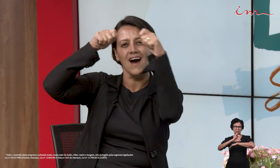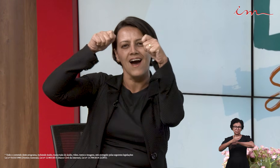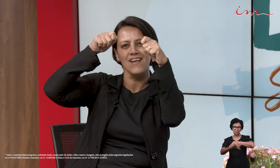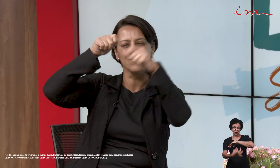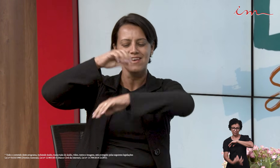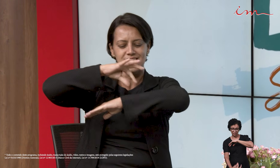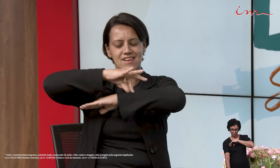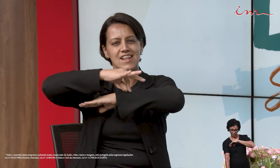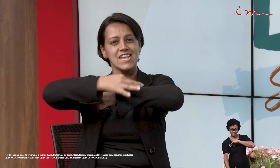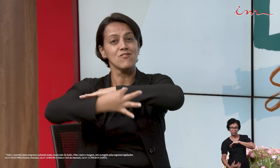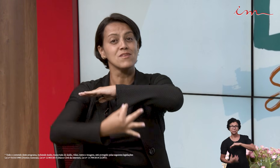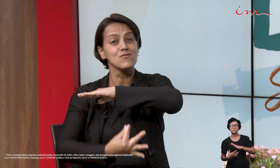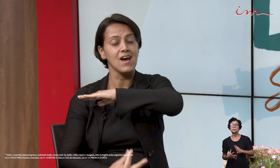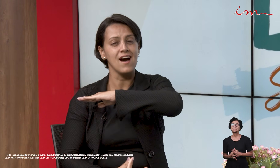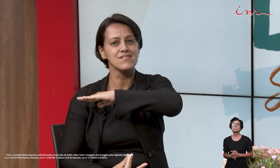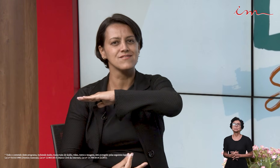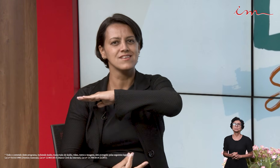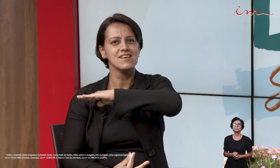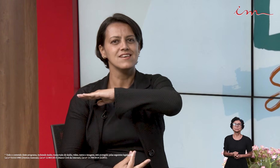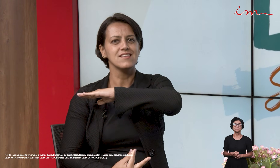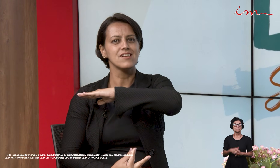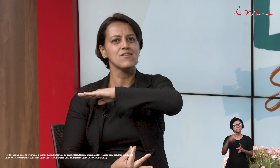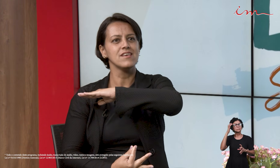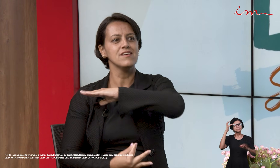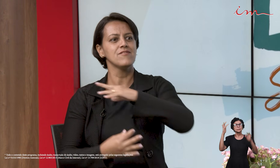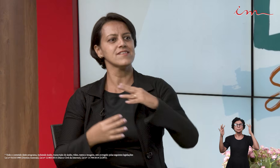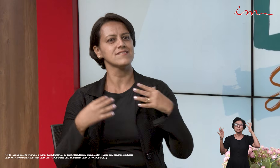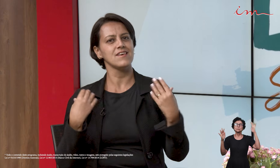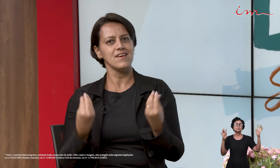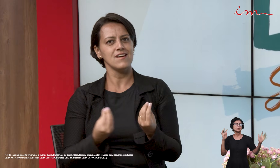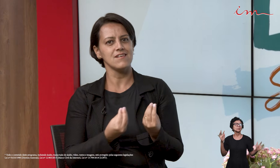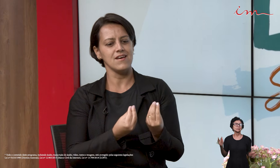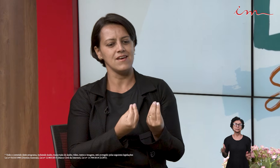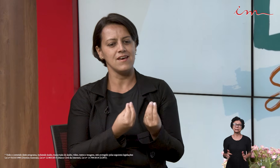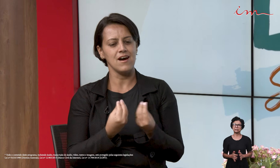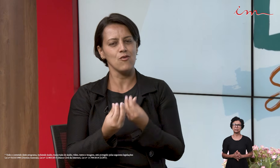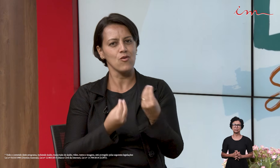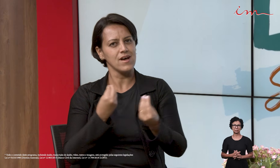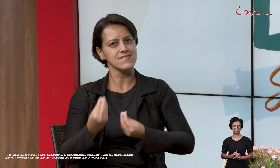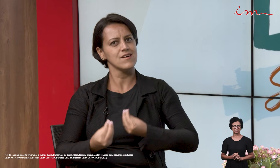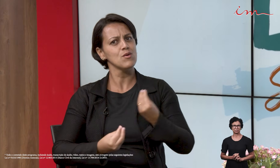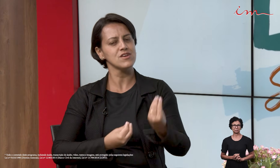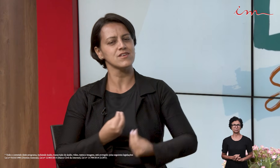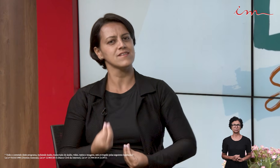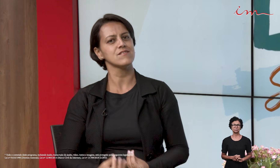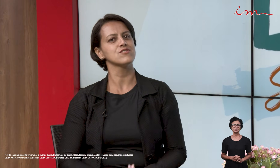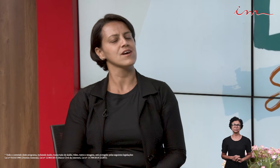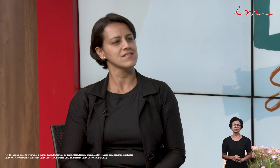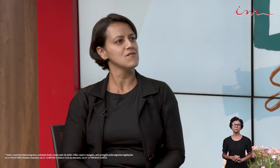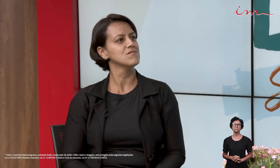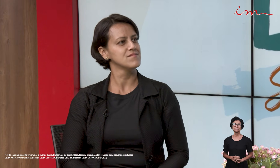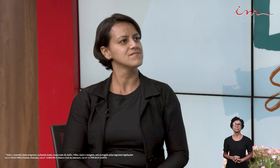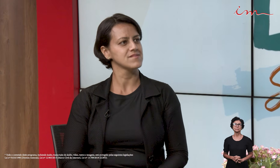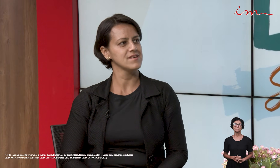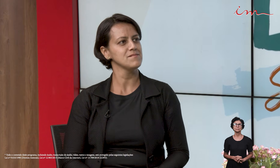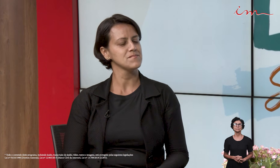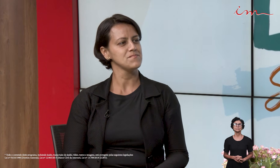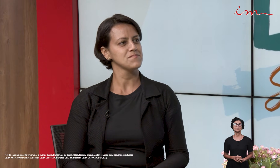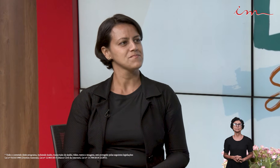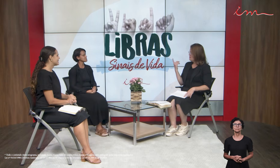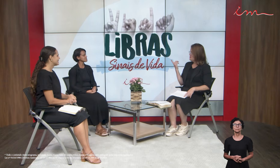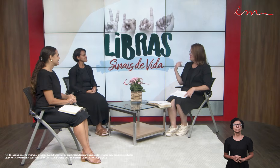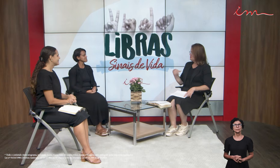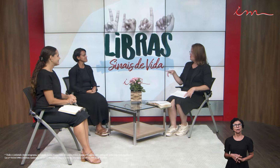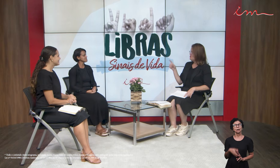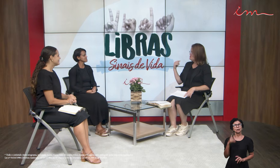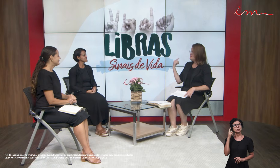estava amarrado? Será que ele estava pendurado? Então aí vai ser a colocação, a imaginação de cada um. Até a